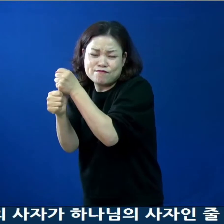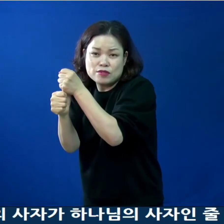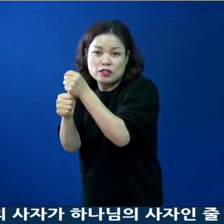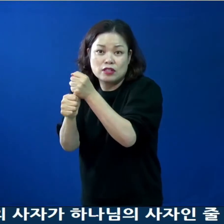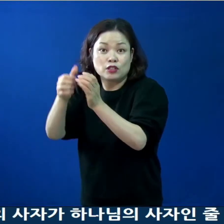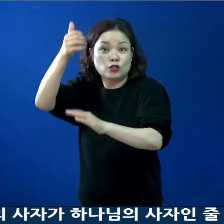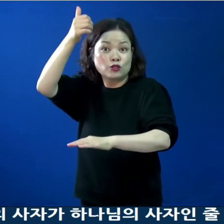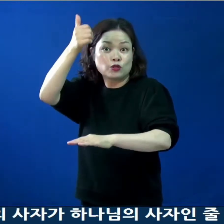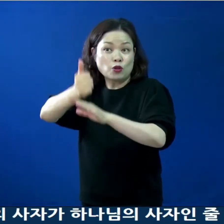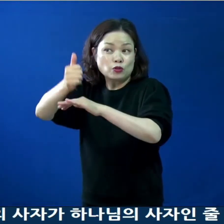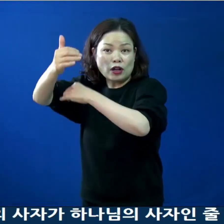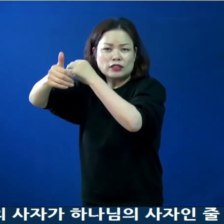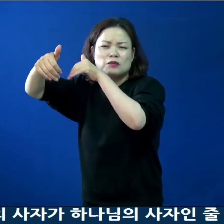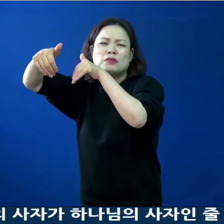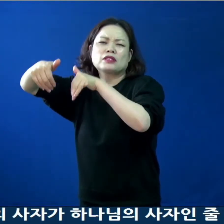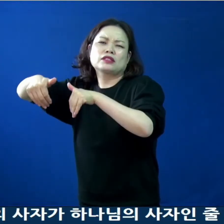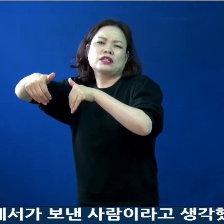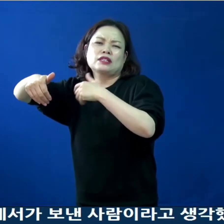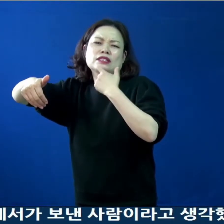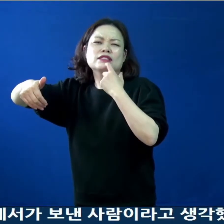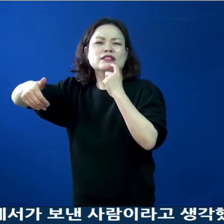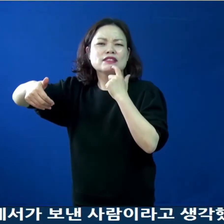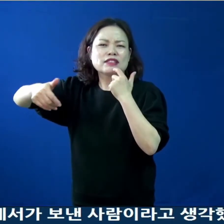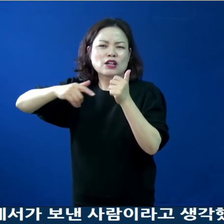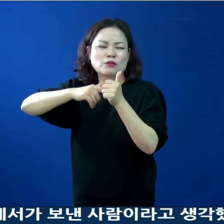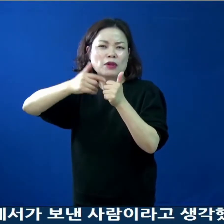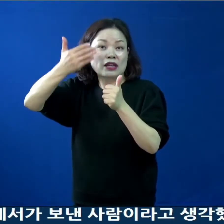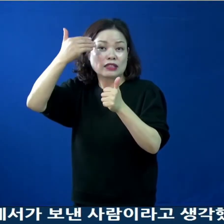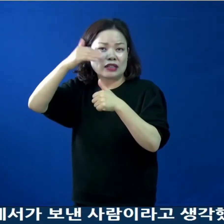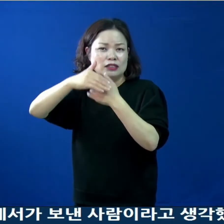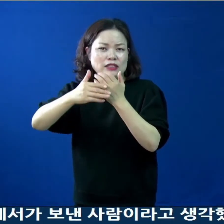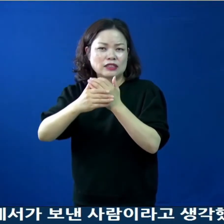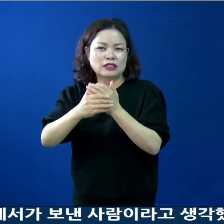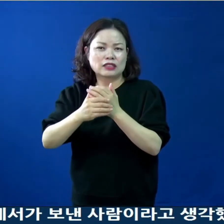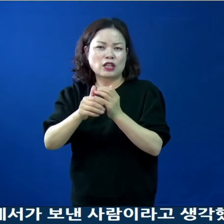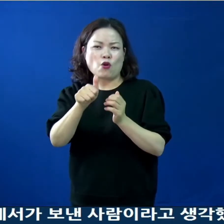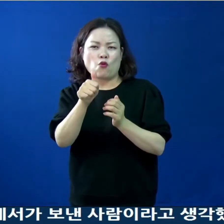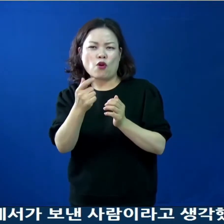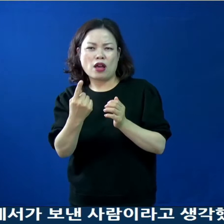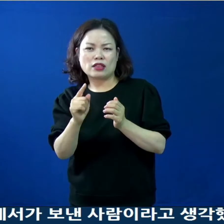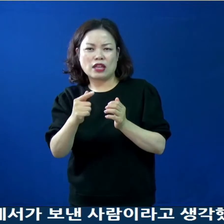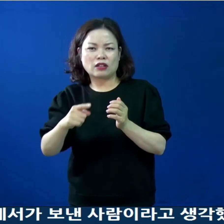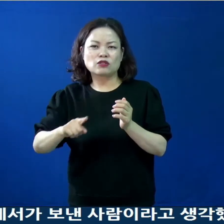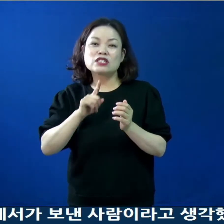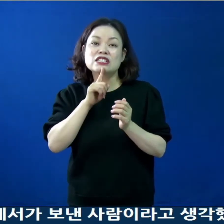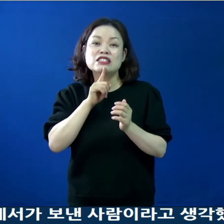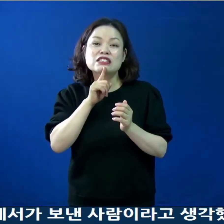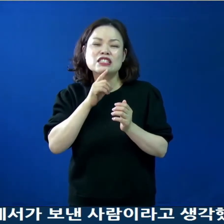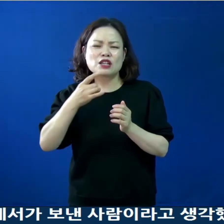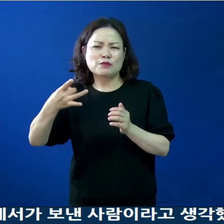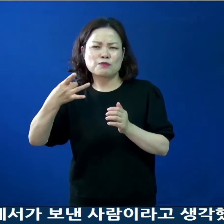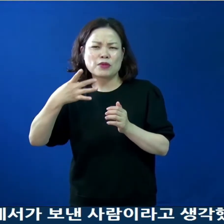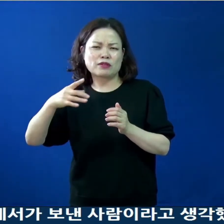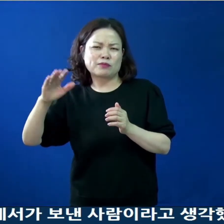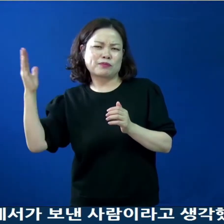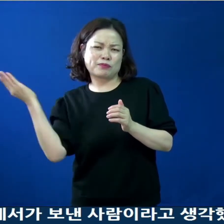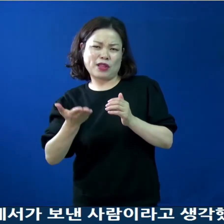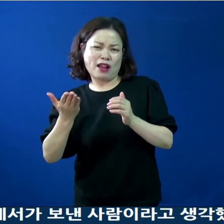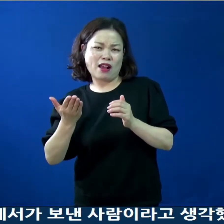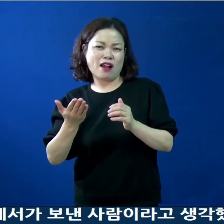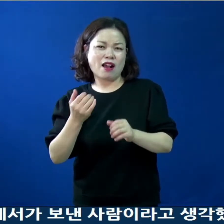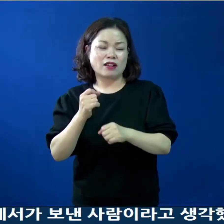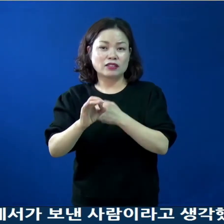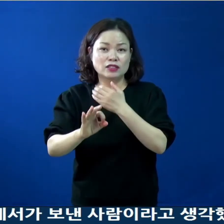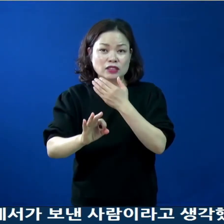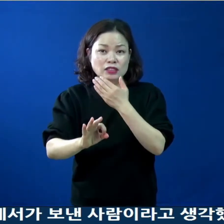결국에는 이제 하나님의 사자가 야곱의 이제 옛날 성경 보면 환도뼈라 그러죠. 그 엉덩이 뼈를 이게 딱 쳐버립니다.